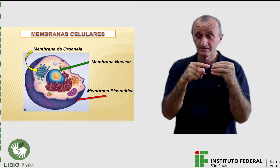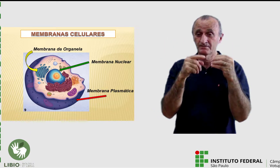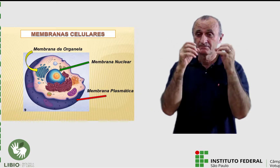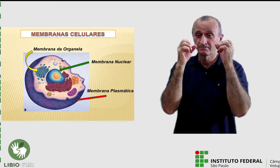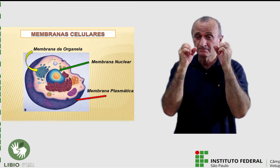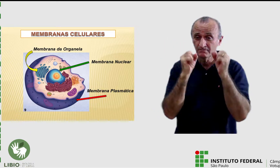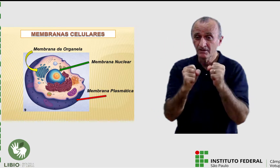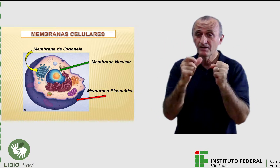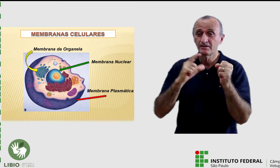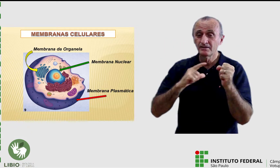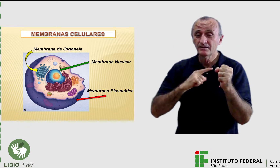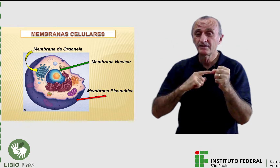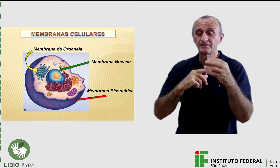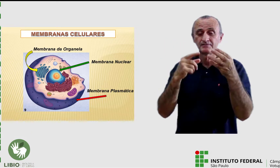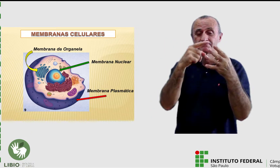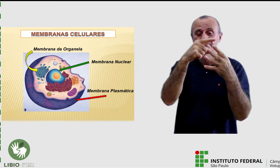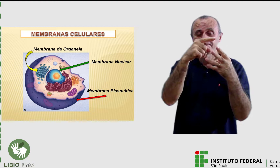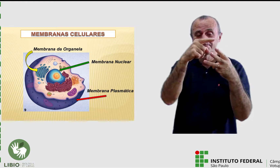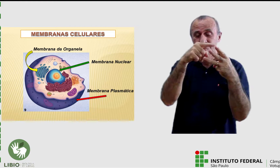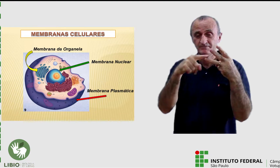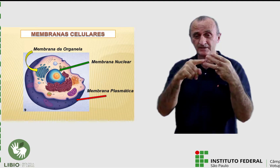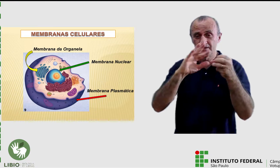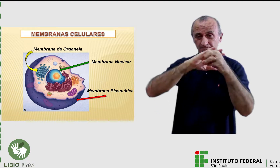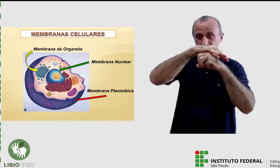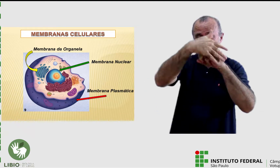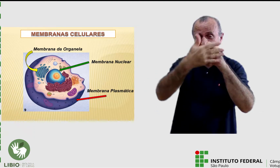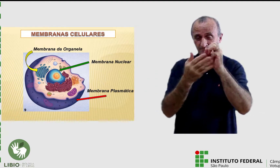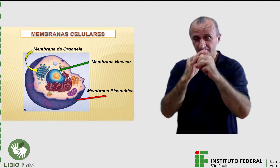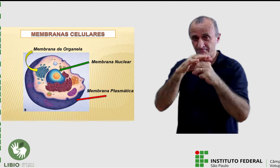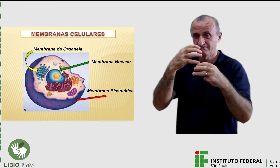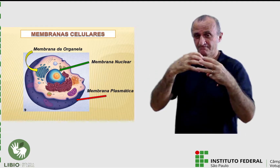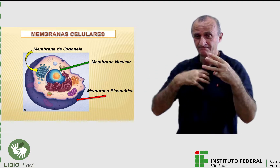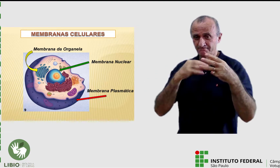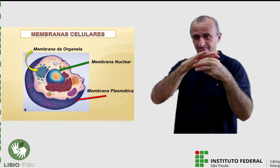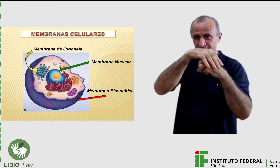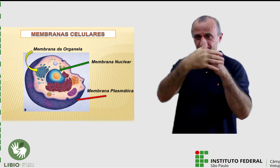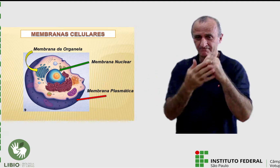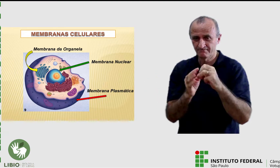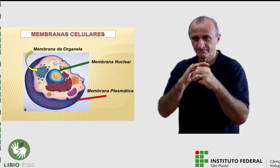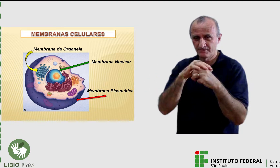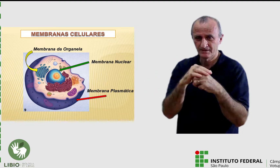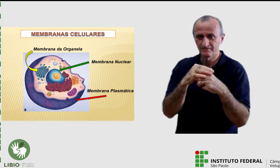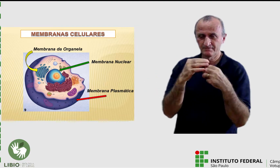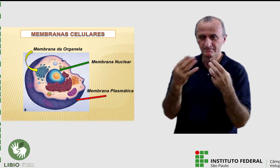3 tipos de membranas. 3 tipos. A membrana plasmática.